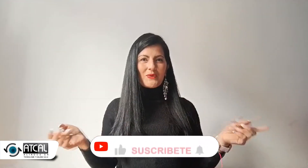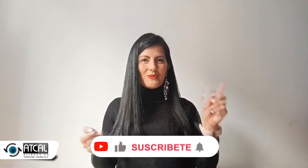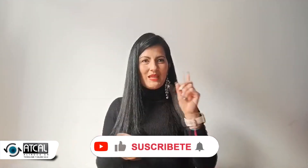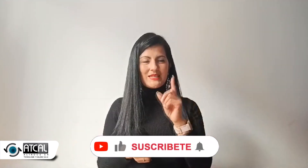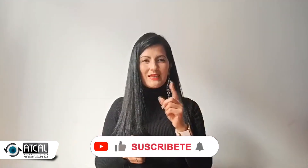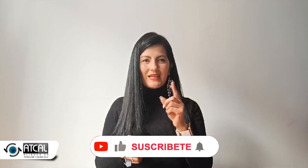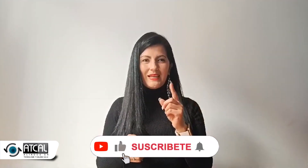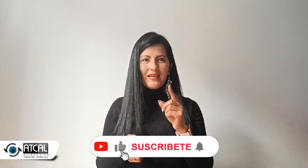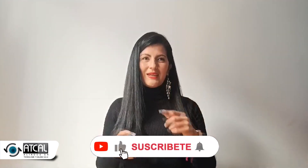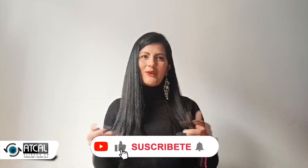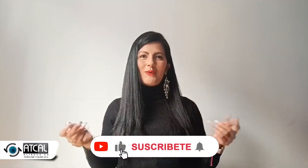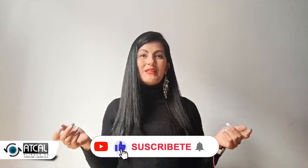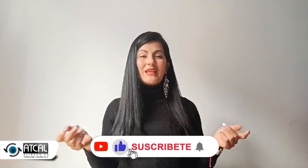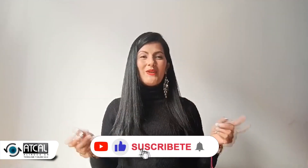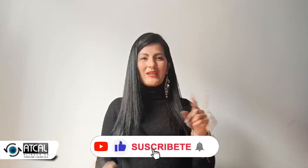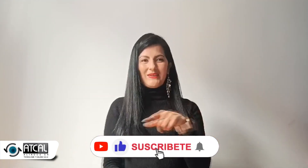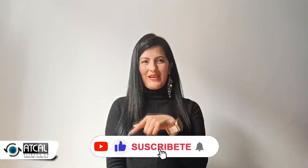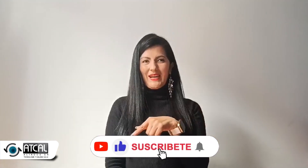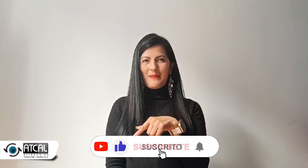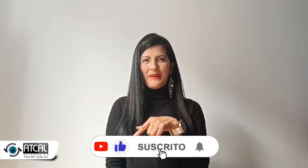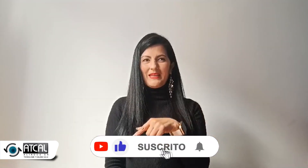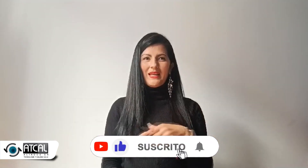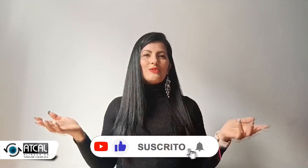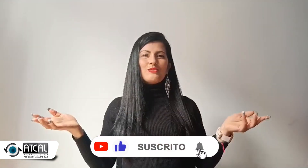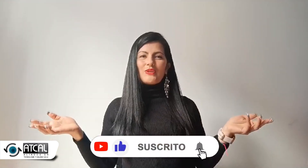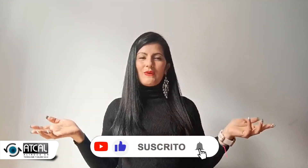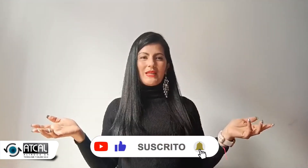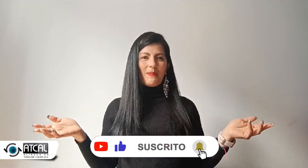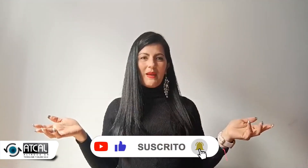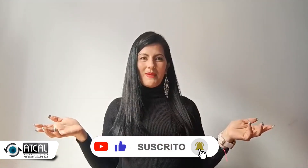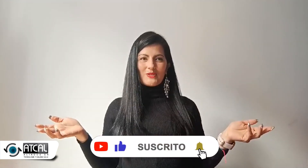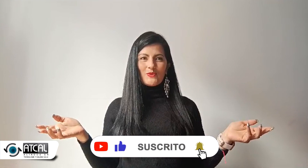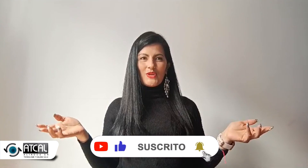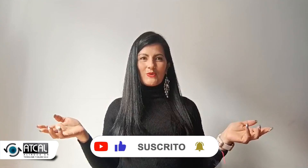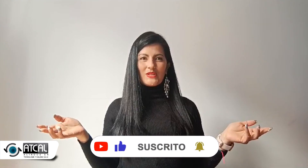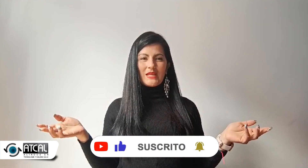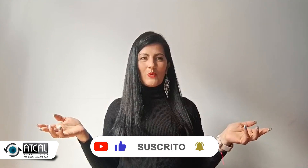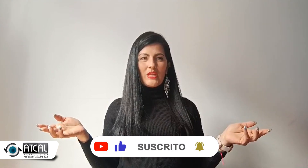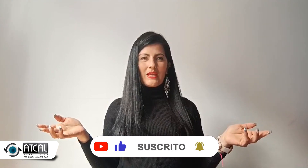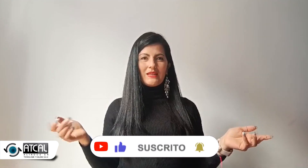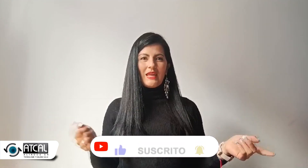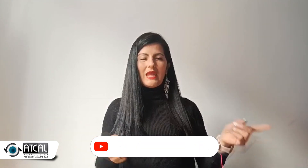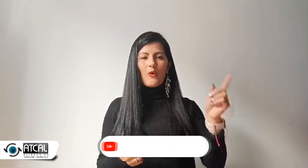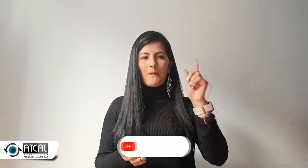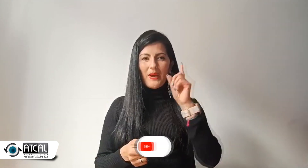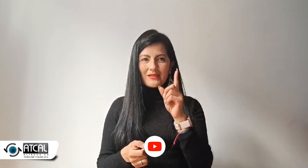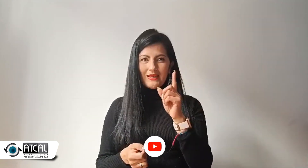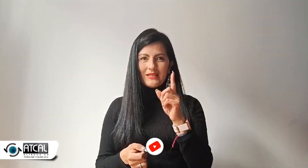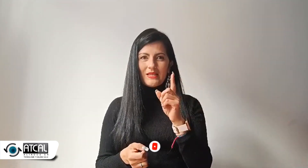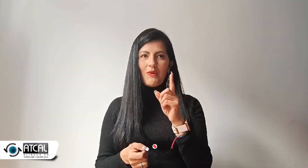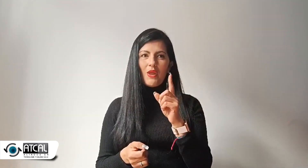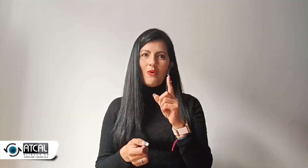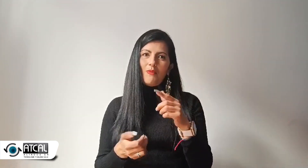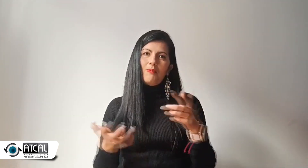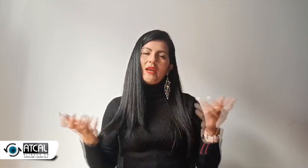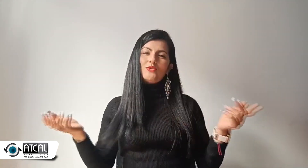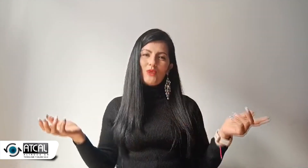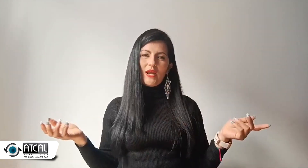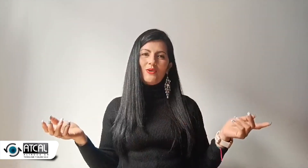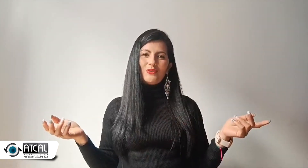olvides en darle like, comentarle y activar la campanita. Suscríbete para más consejos en seguridad y comparte este video para ayudar a otros a